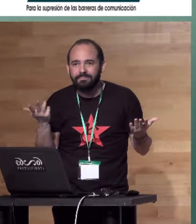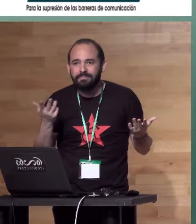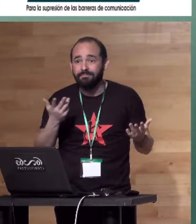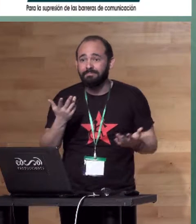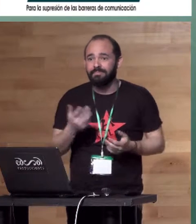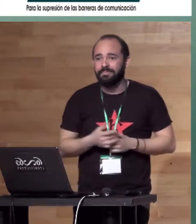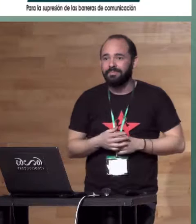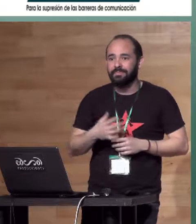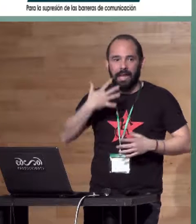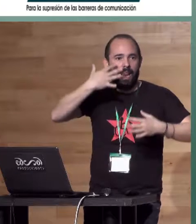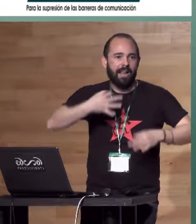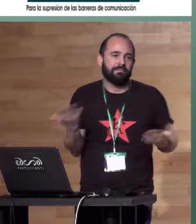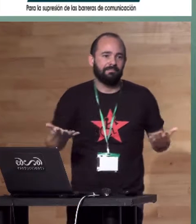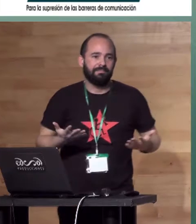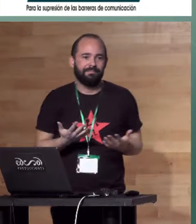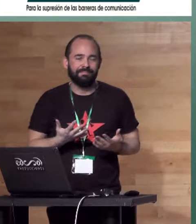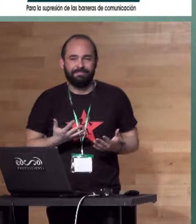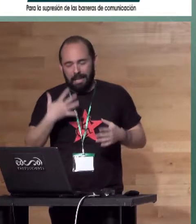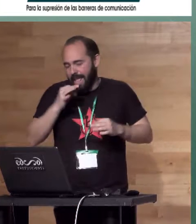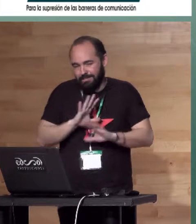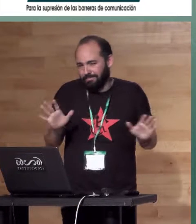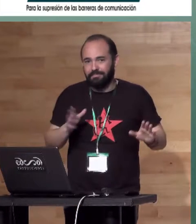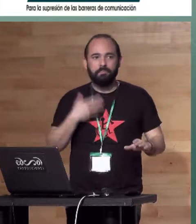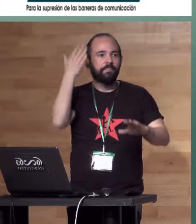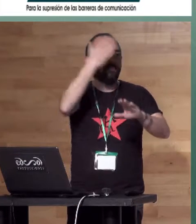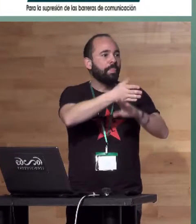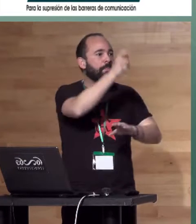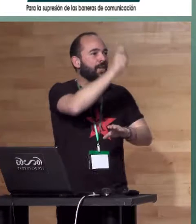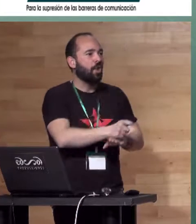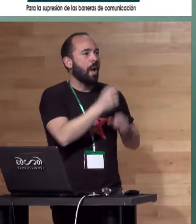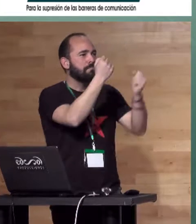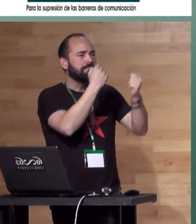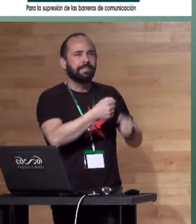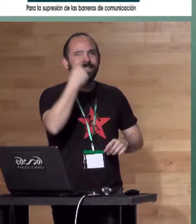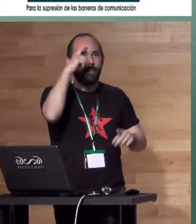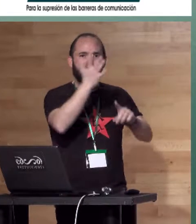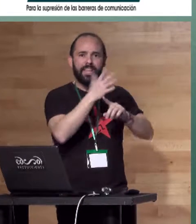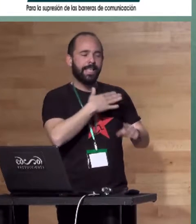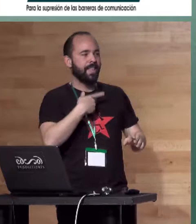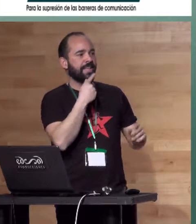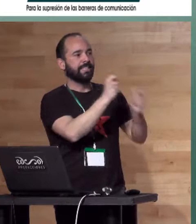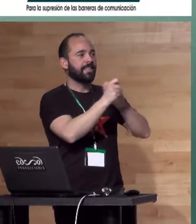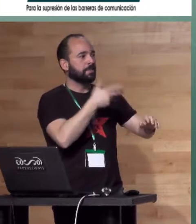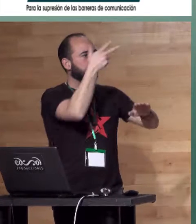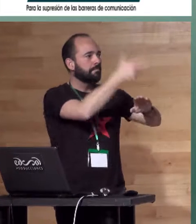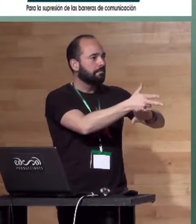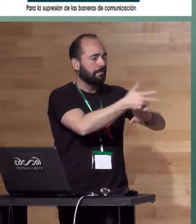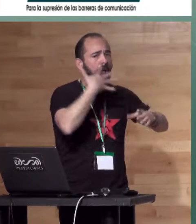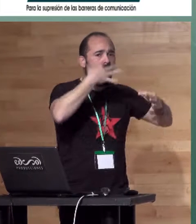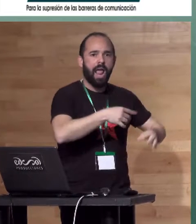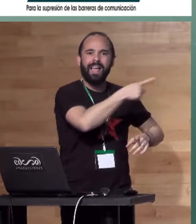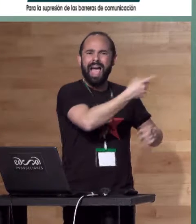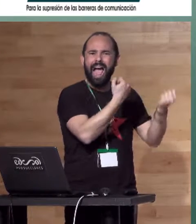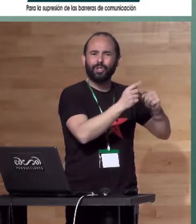Reportaje, ¿qué es? Real, está clarísimo. Voy a alguien que quiero hacerle